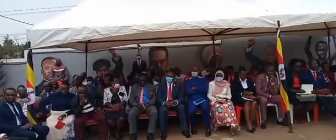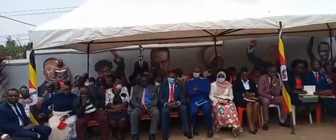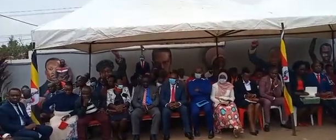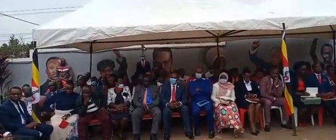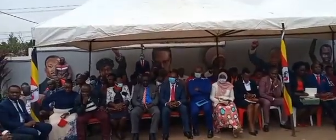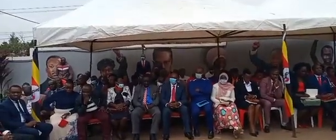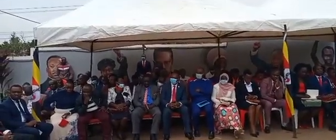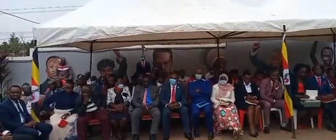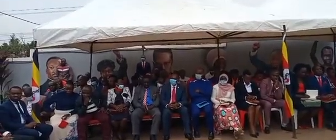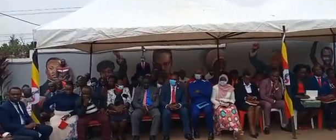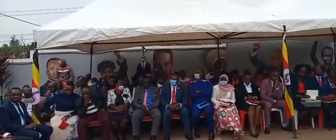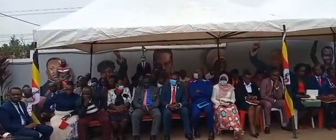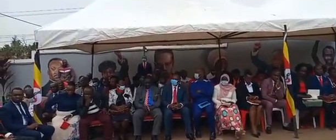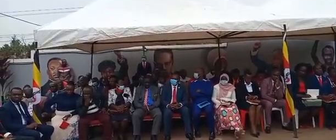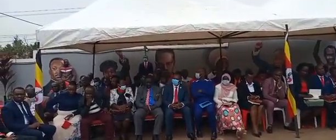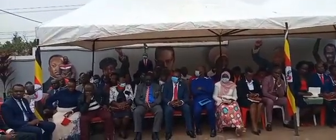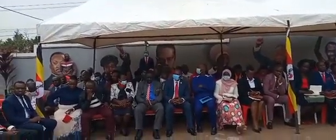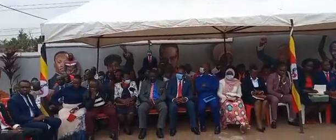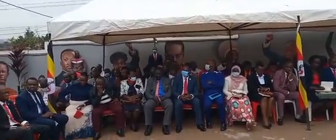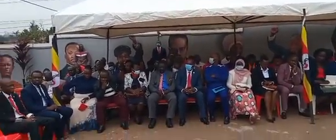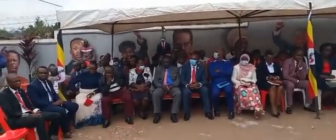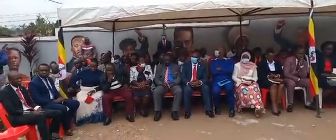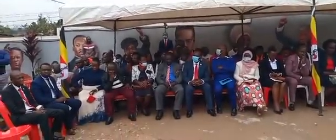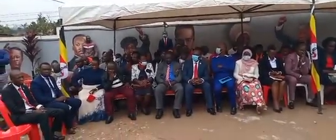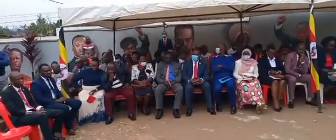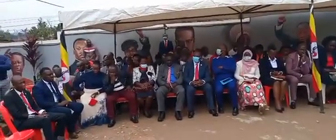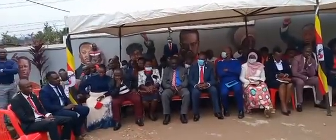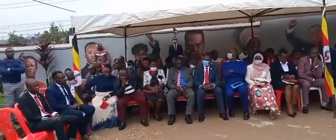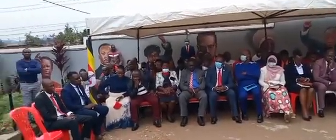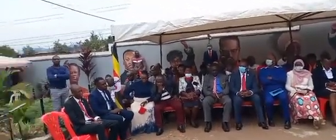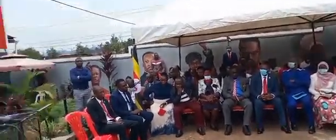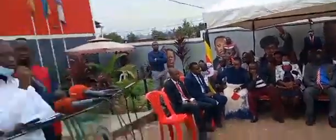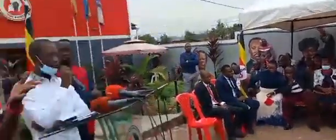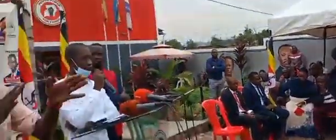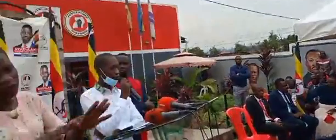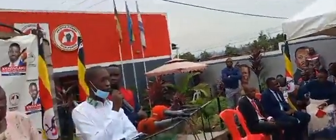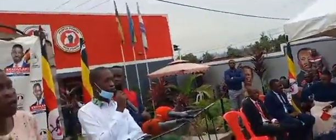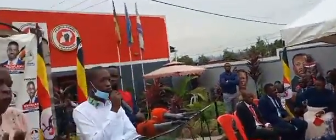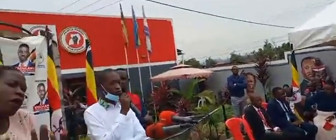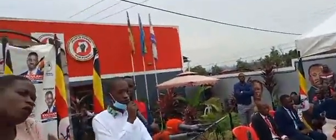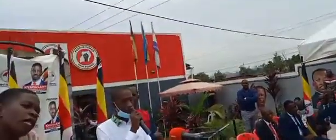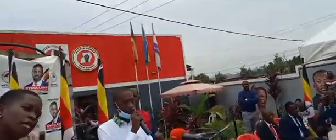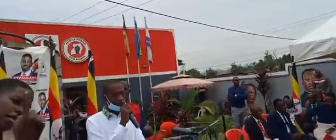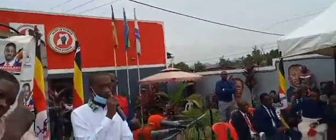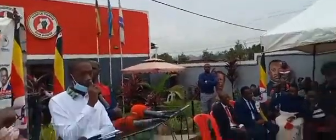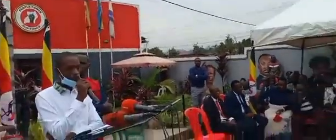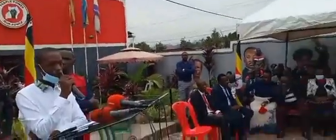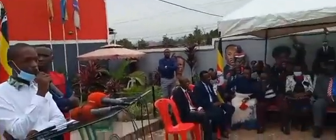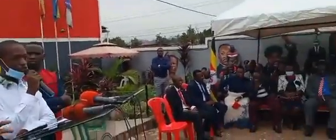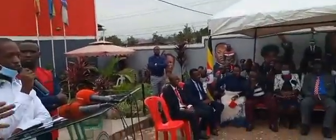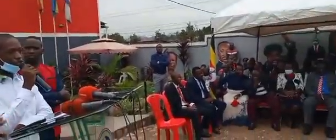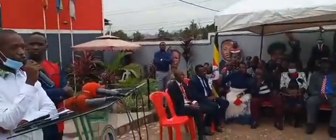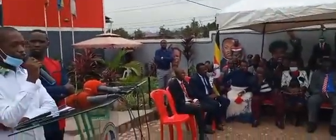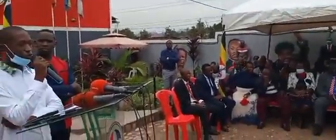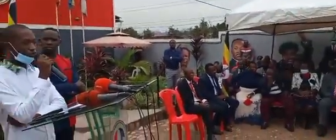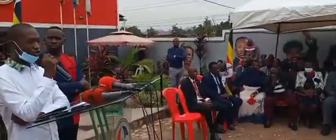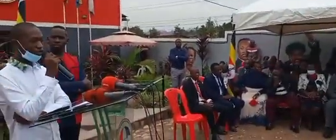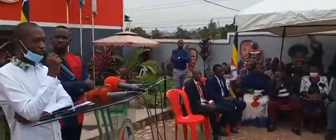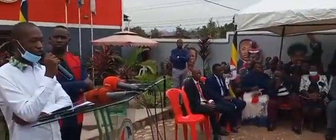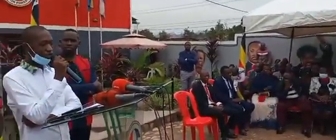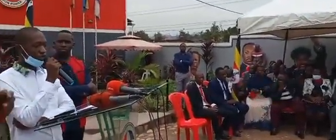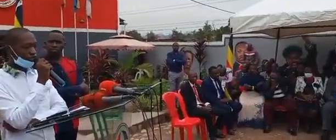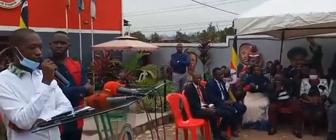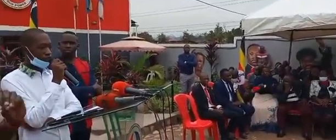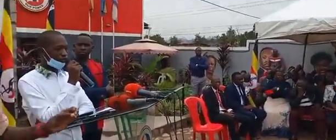yosonga zebirande yewama nyati wali mkasera kukufa yewali ndajire wanafa kuwate wali suvi tofuna